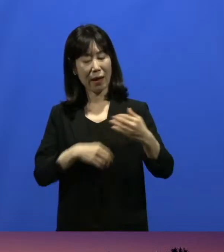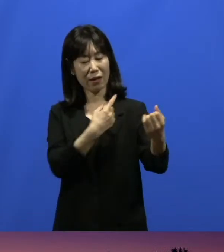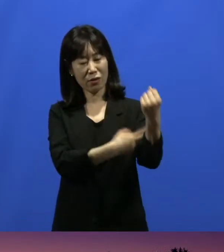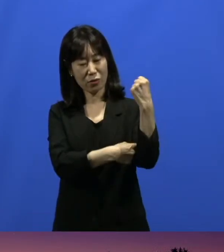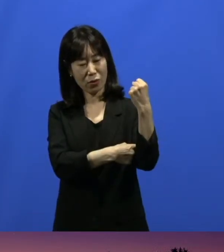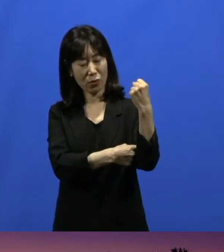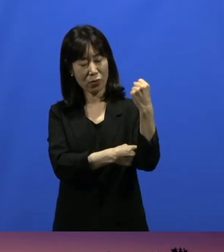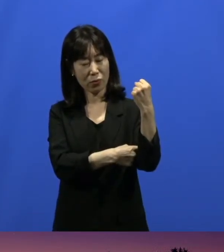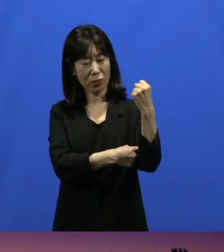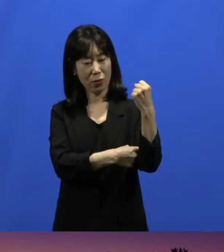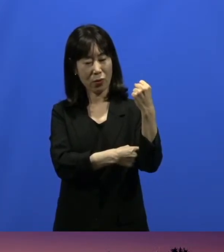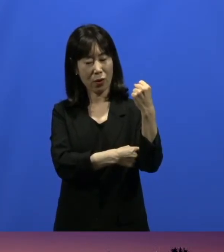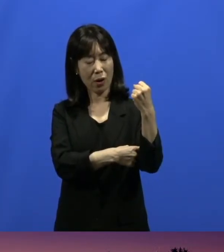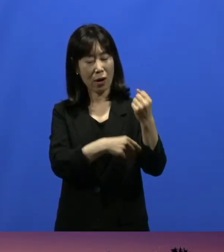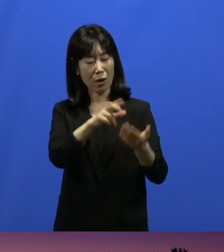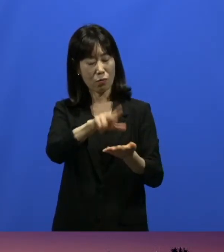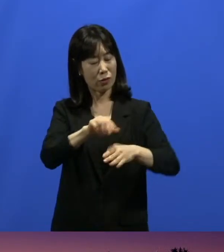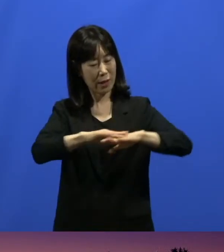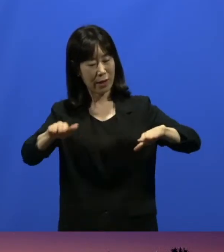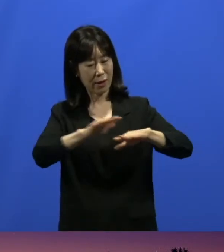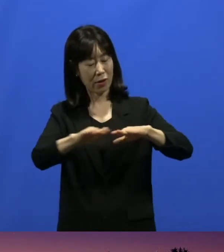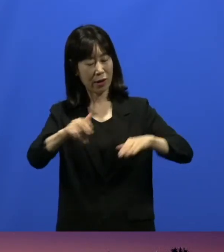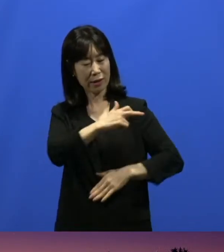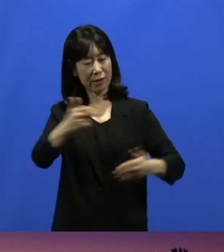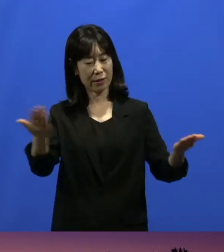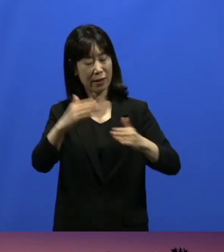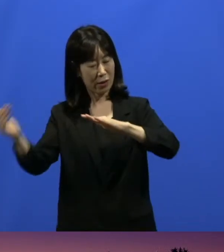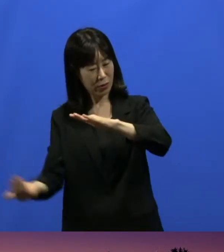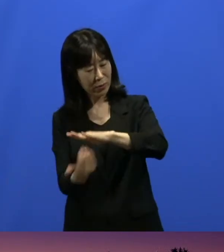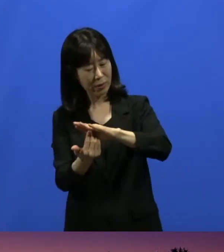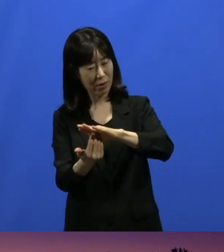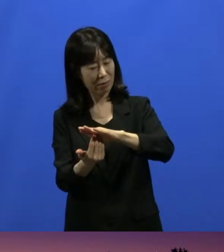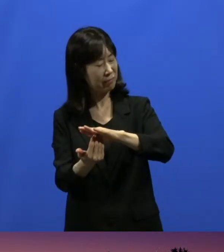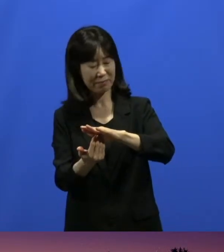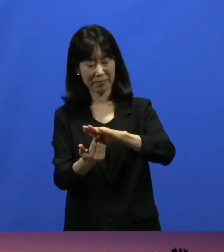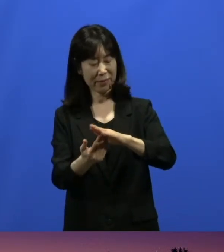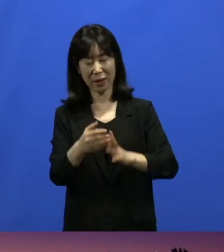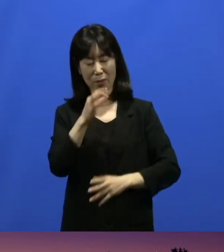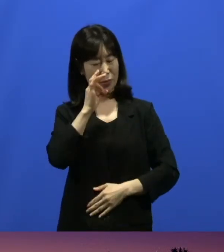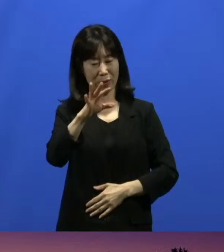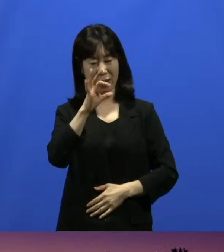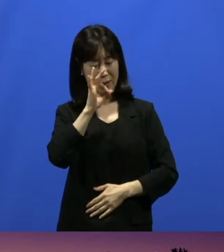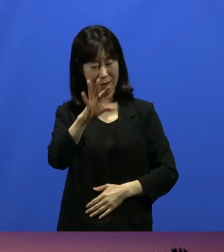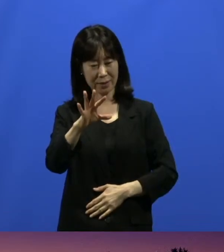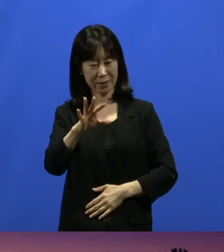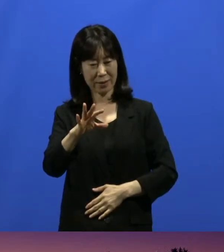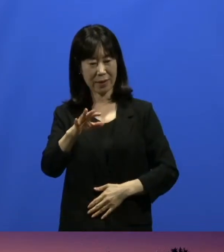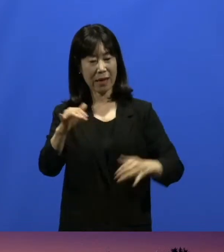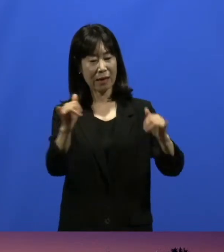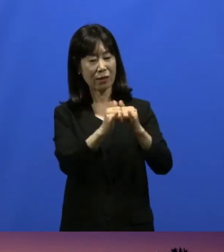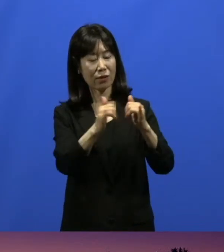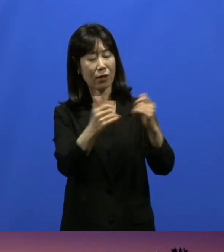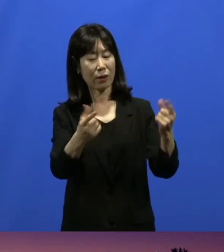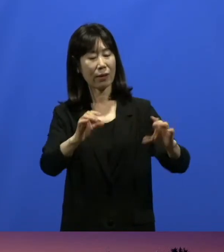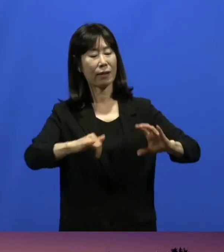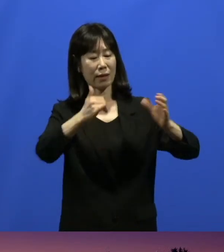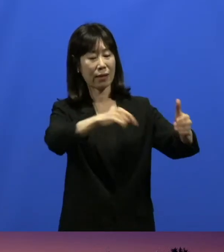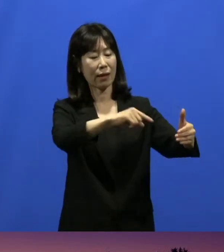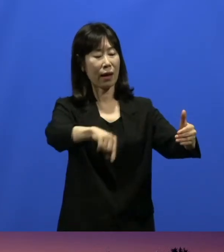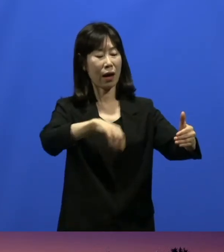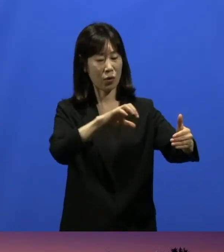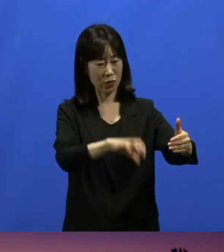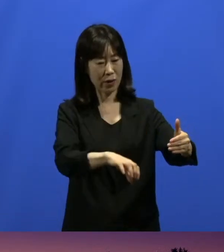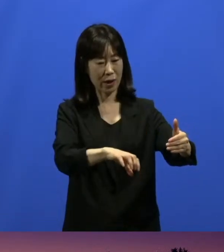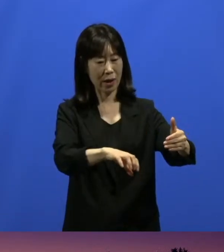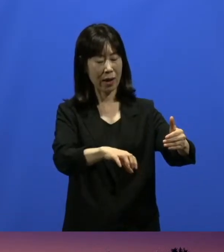수 있다고, 큰 일을 이룰 수 있다는 착각을 내려놓아야 합니다. 이 전쟁터 같은 세상 속에서 얼마나 많은